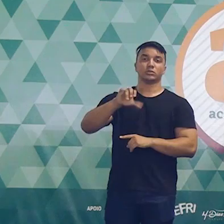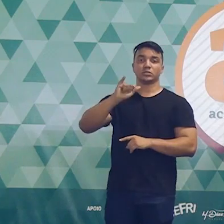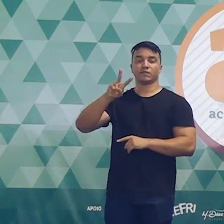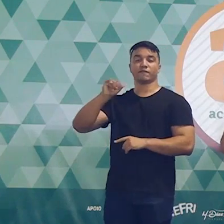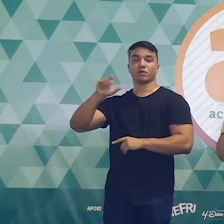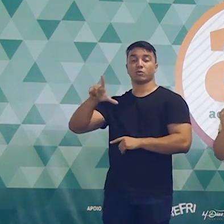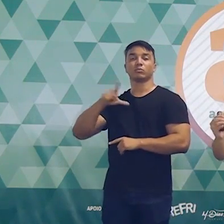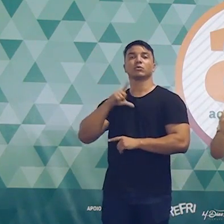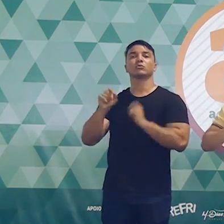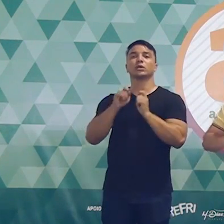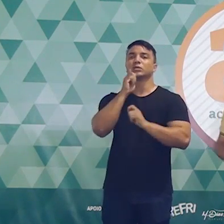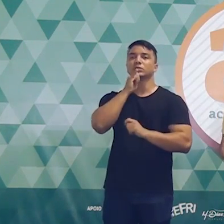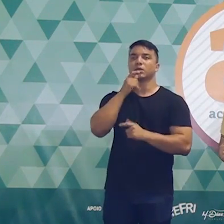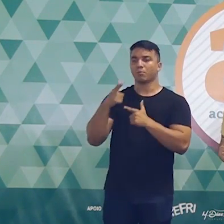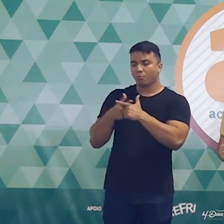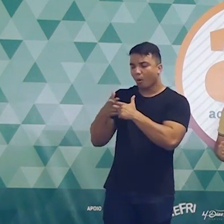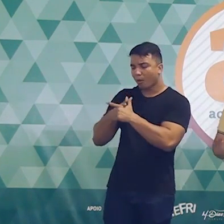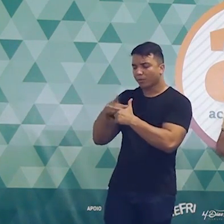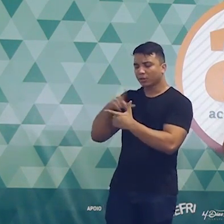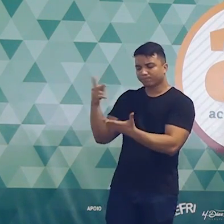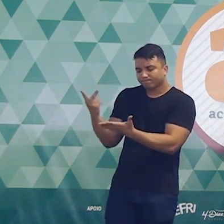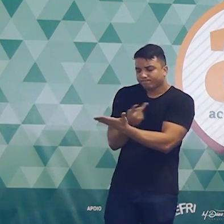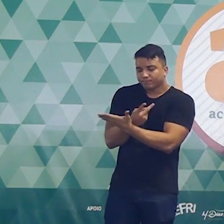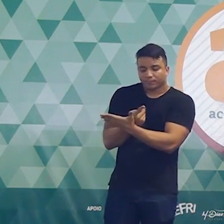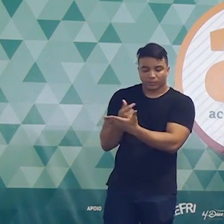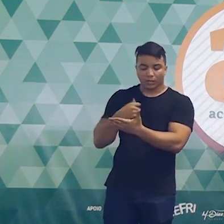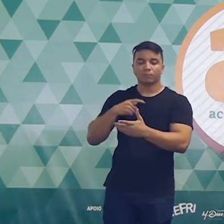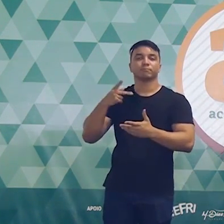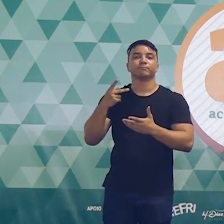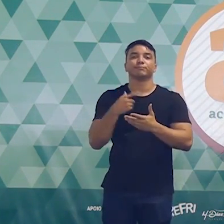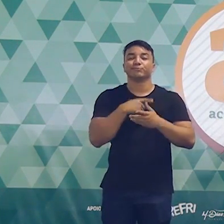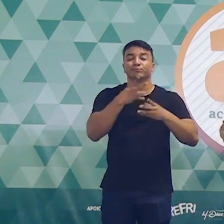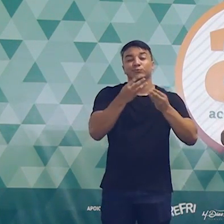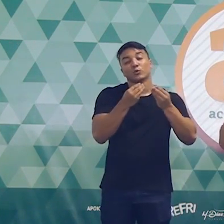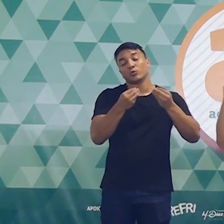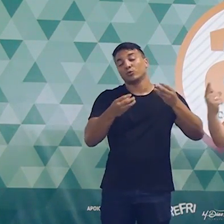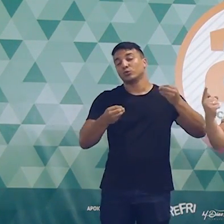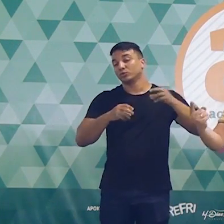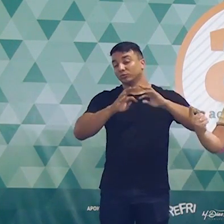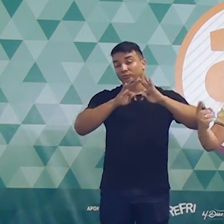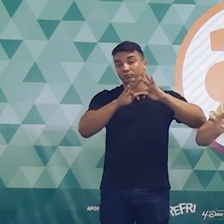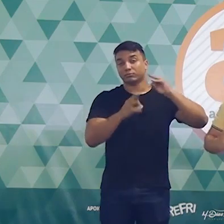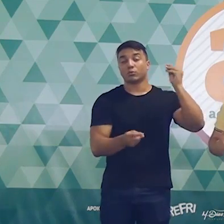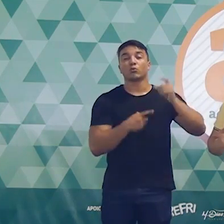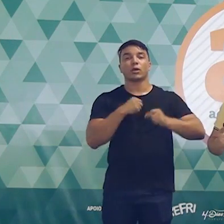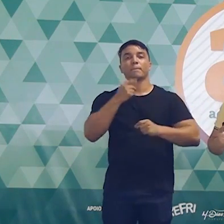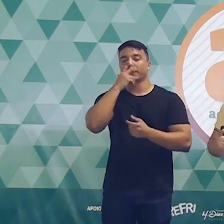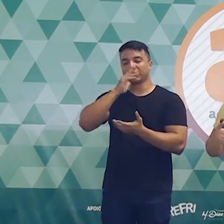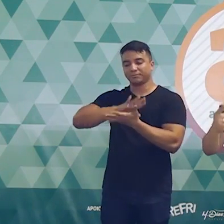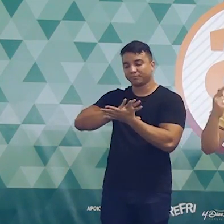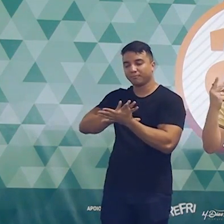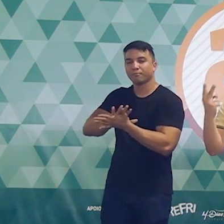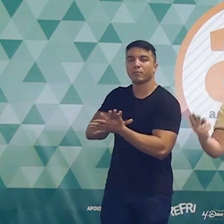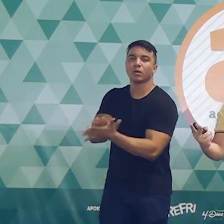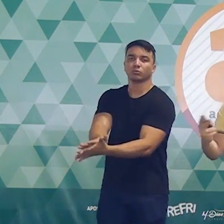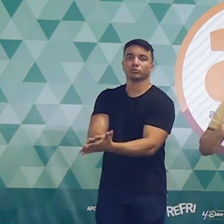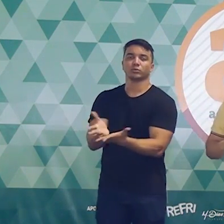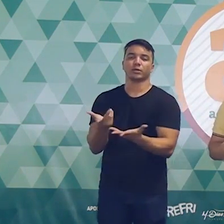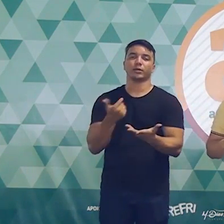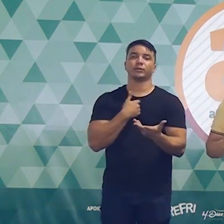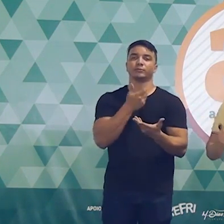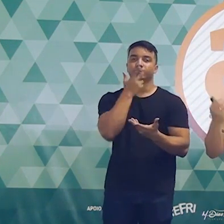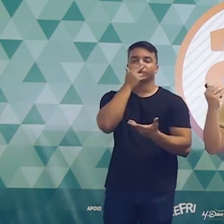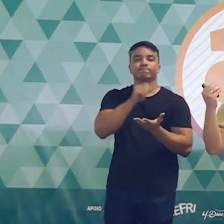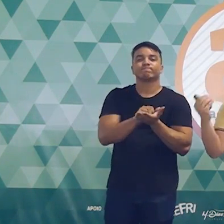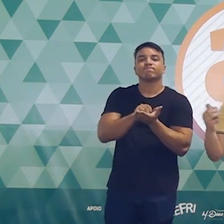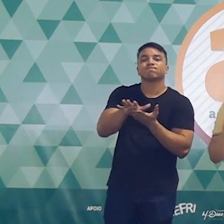o quê? Se um problema está acontecendo, muitas vezes há alguma relação com algum preconceito, com alguma